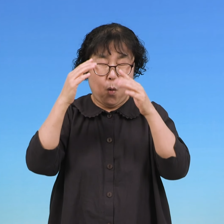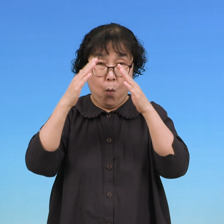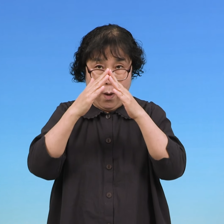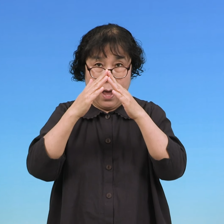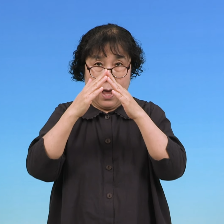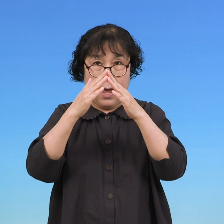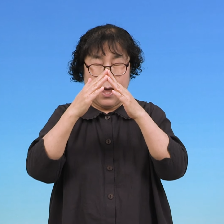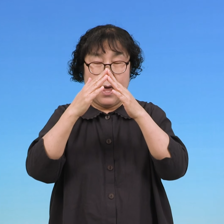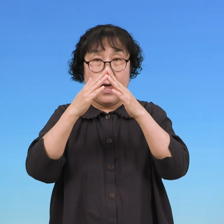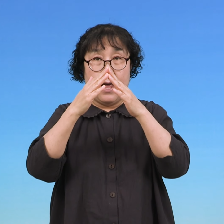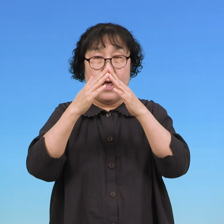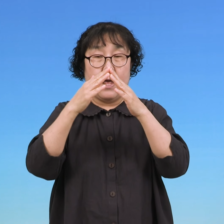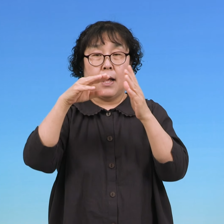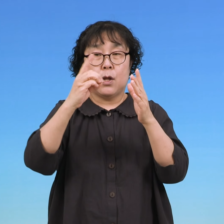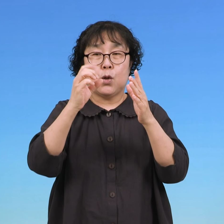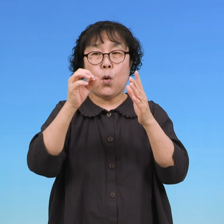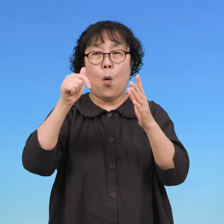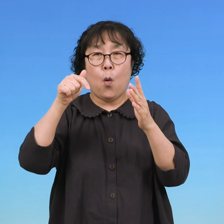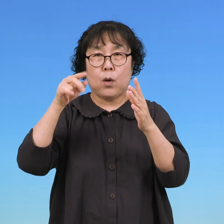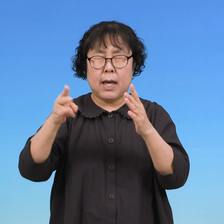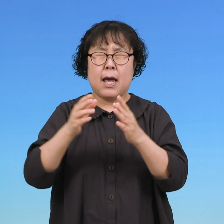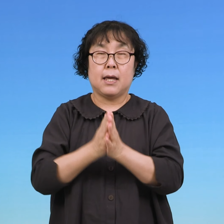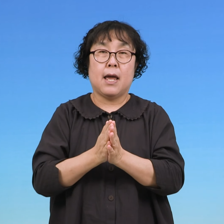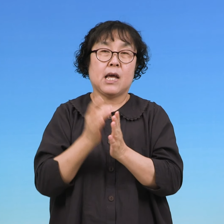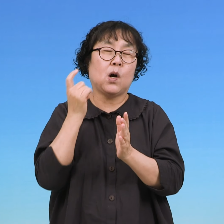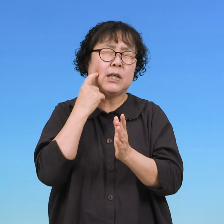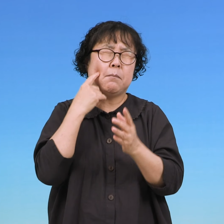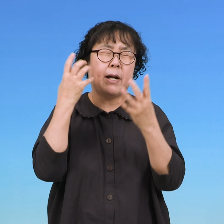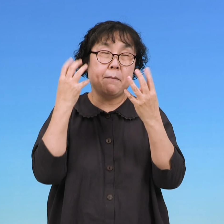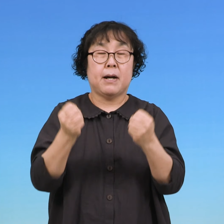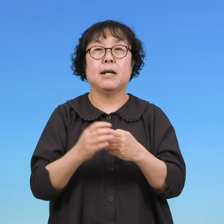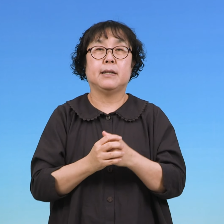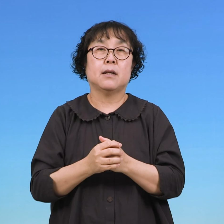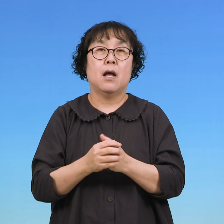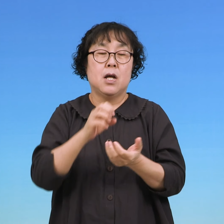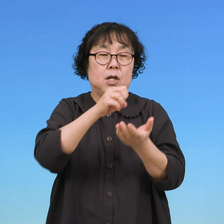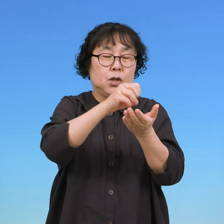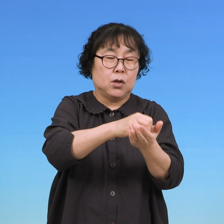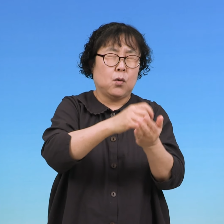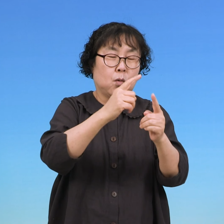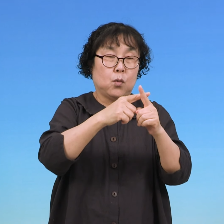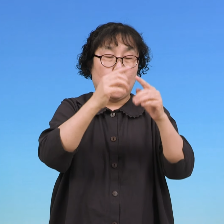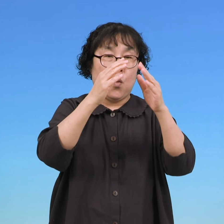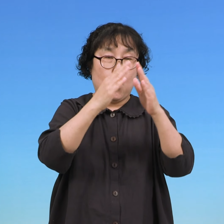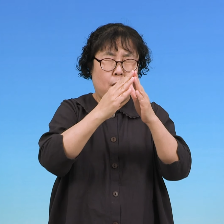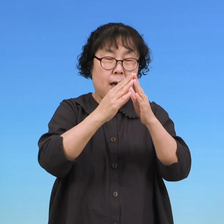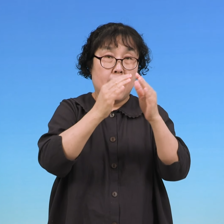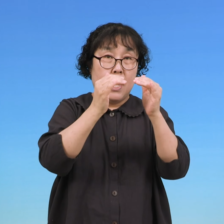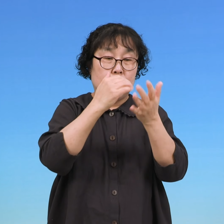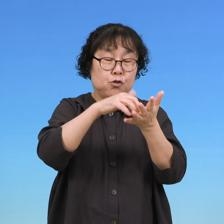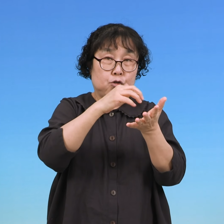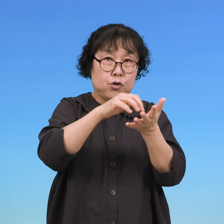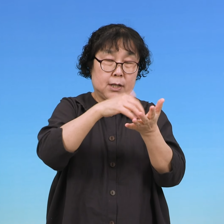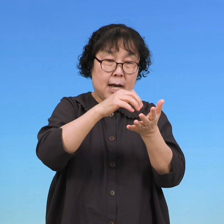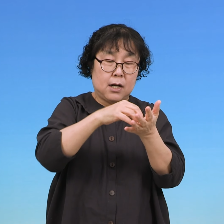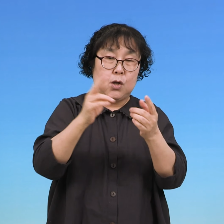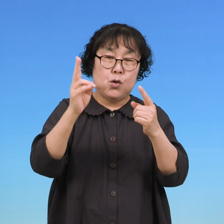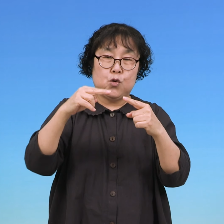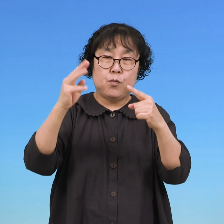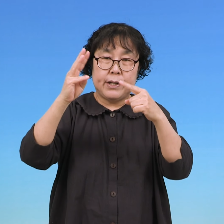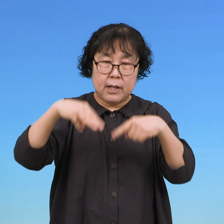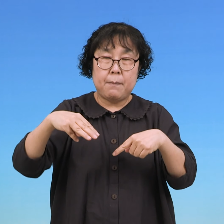그동안 통계에 통탄할 정도로 정직하지 못하였다는 것을 지적하는 말이다. 등록 교인 수 등 중요한